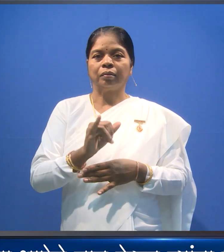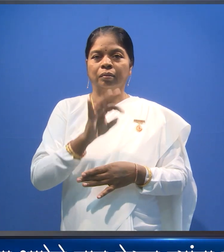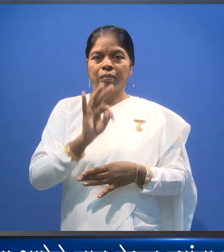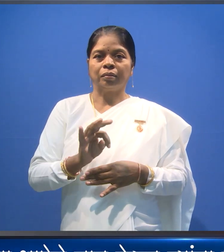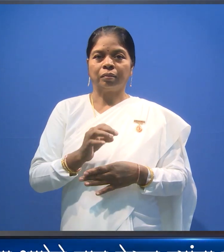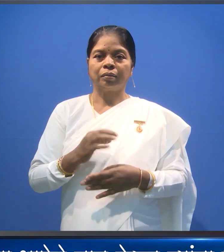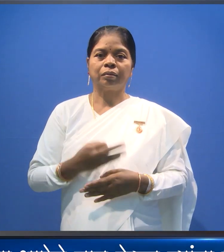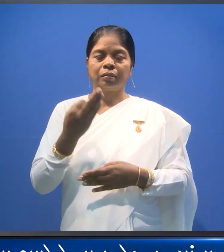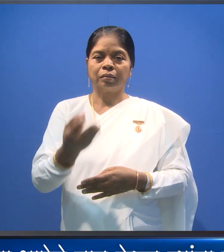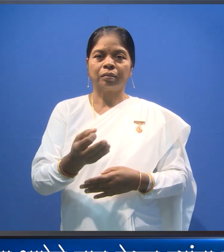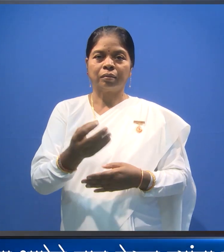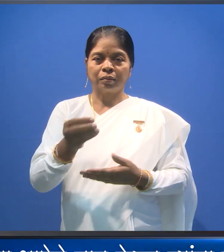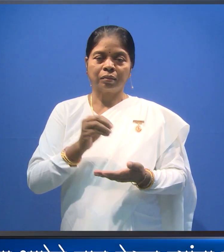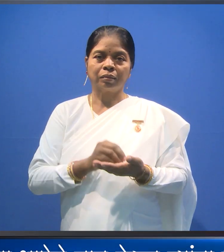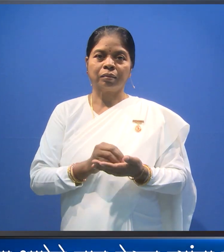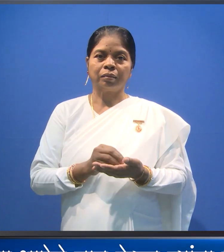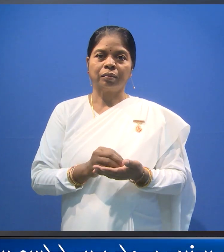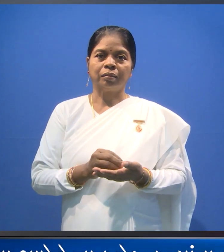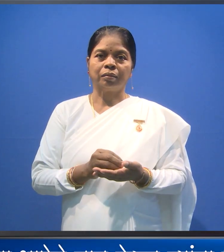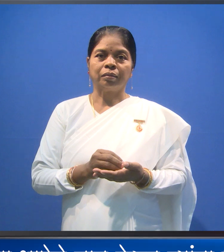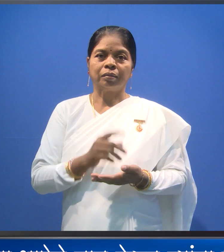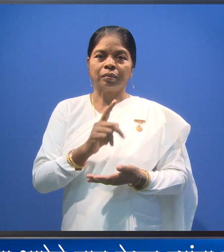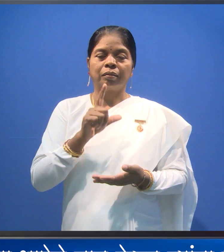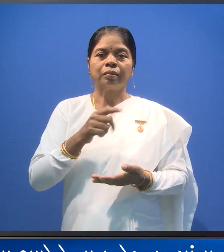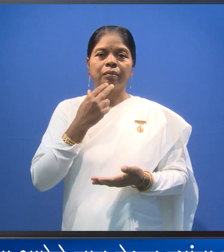त्यांना या भाषेकडे आकर्षित केले होते.